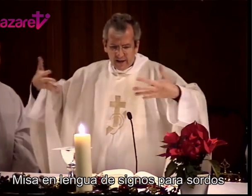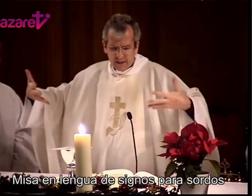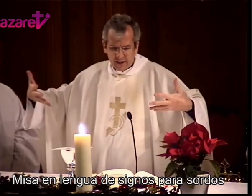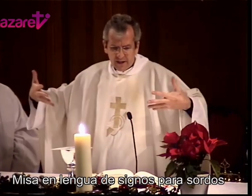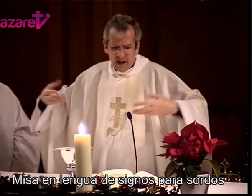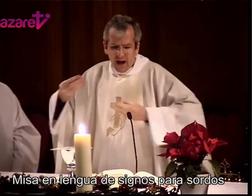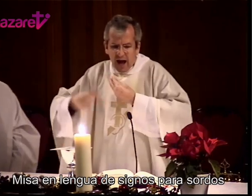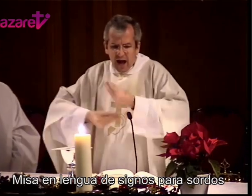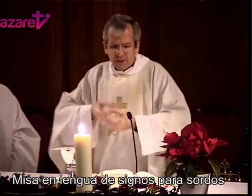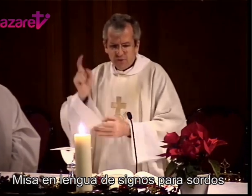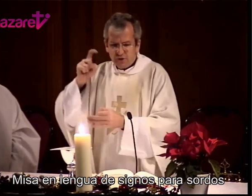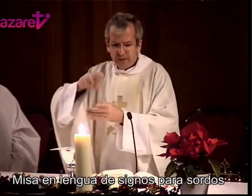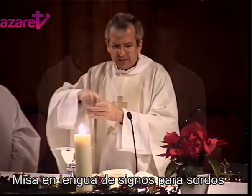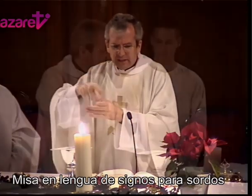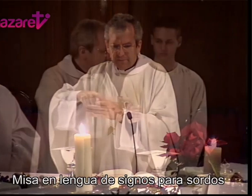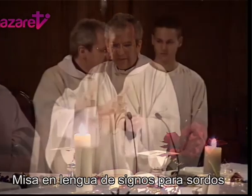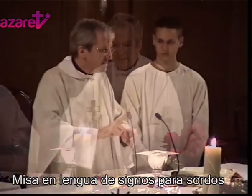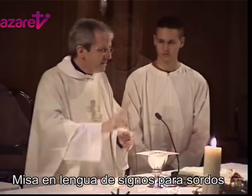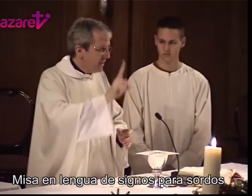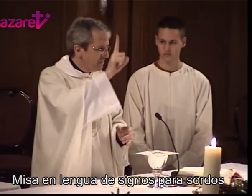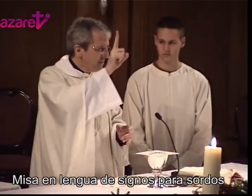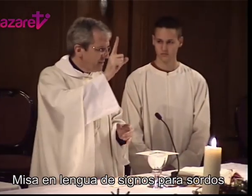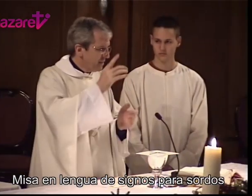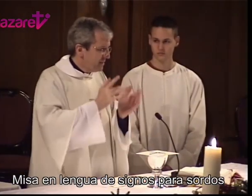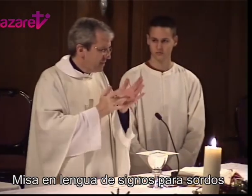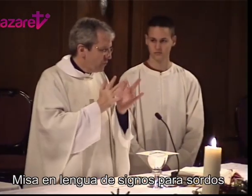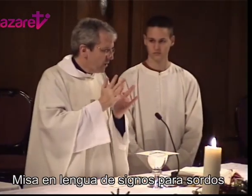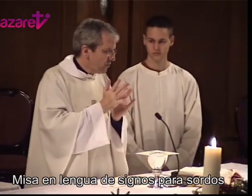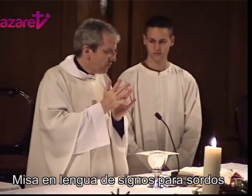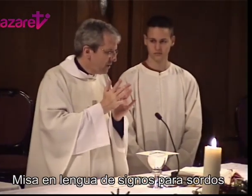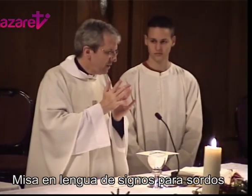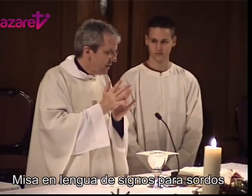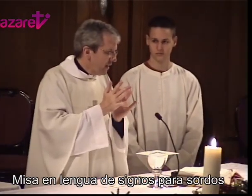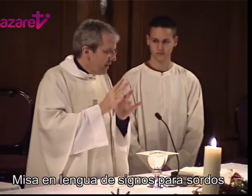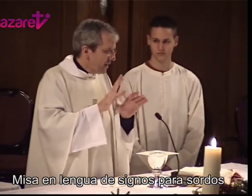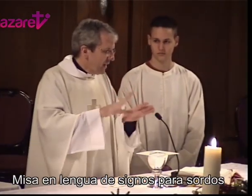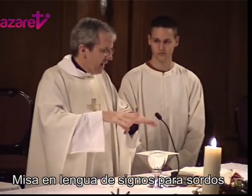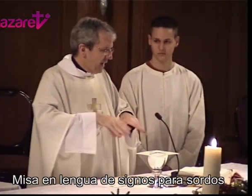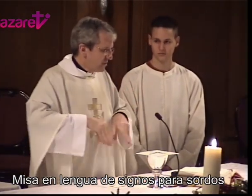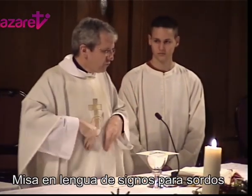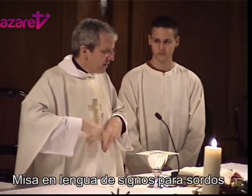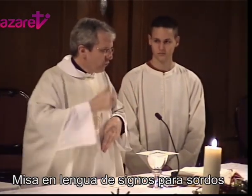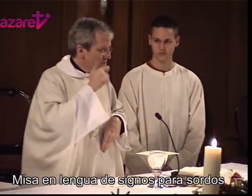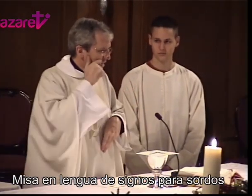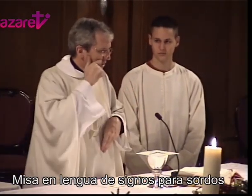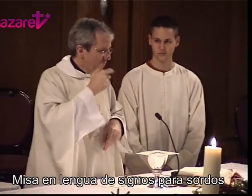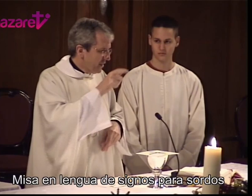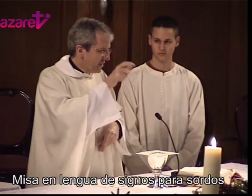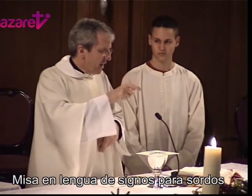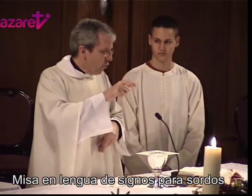largueza, haznos partícipes de la divinidad de tu Hijo, que al asumir nuestra naturaleza